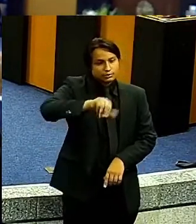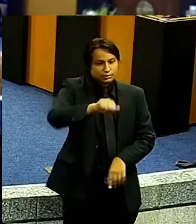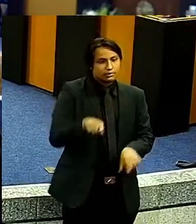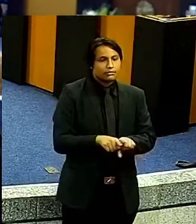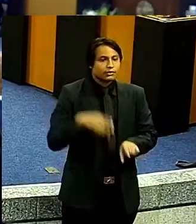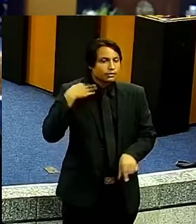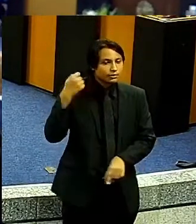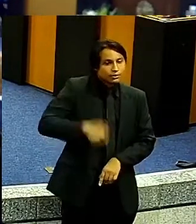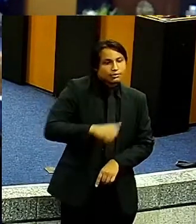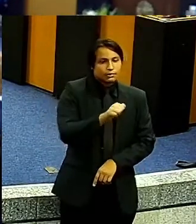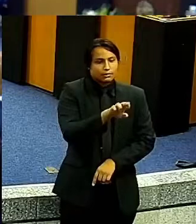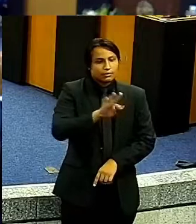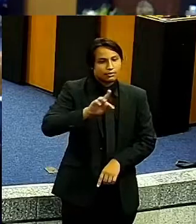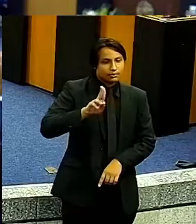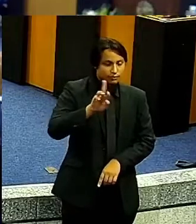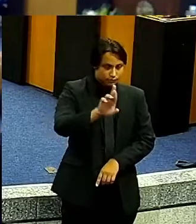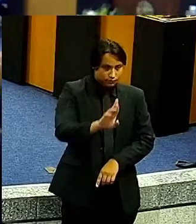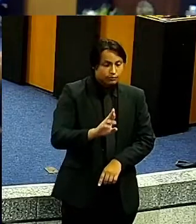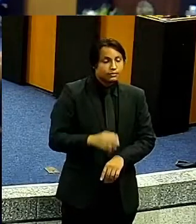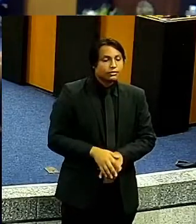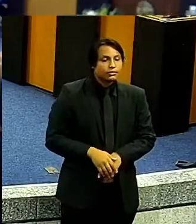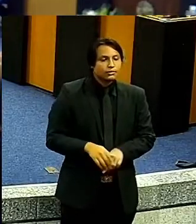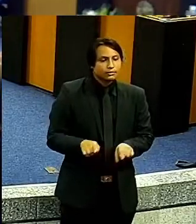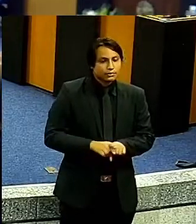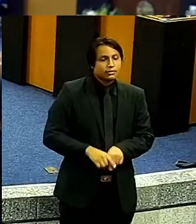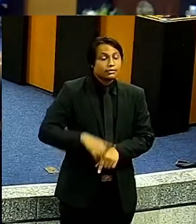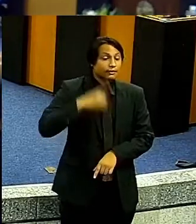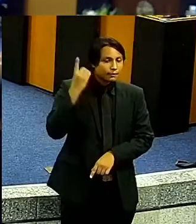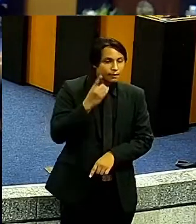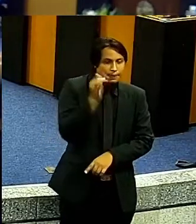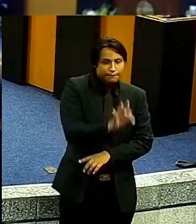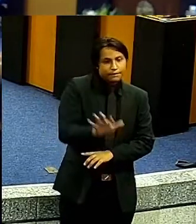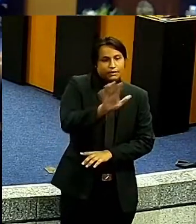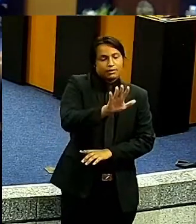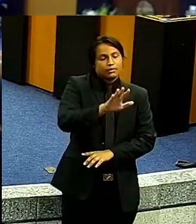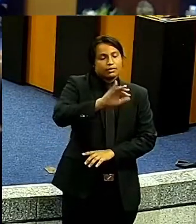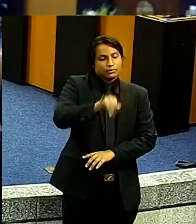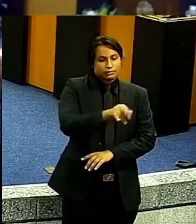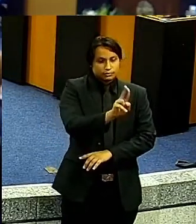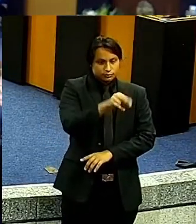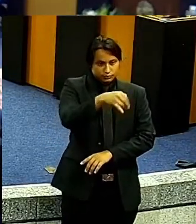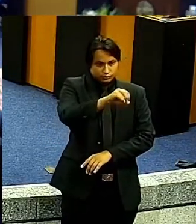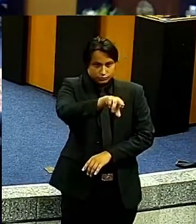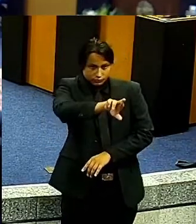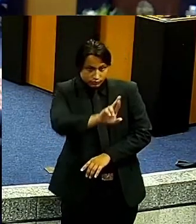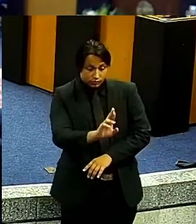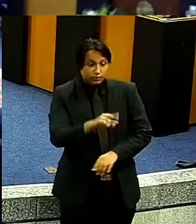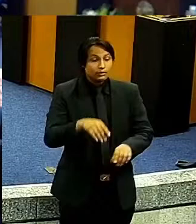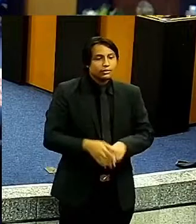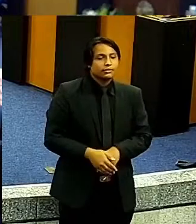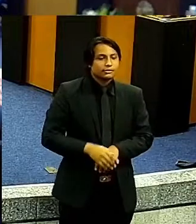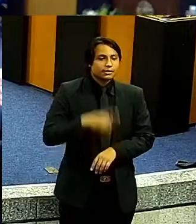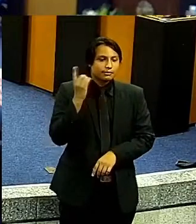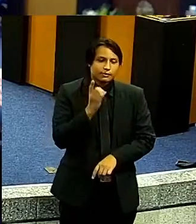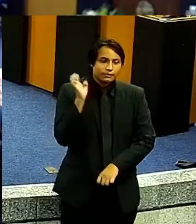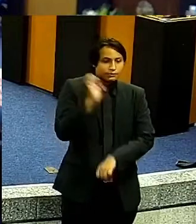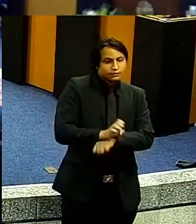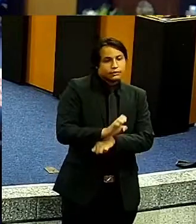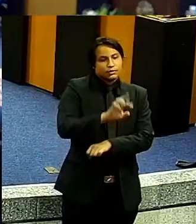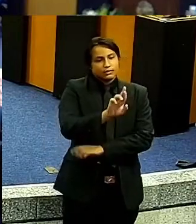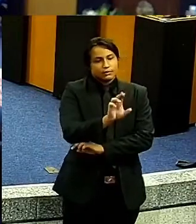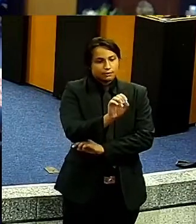juiz Artur Gustavo deputado federal Júnior Lourenço deputados estaduais Rodrigo